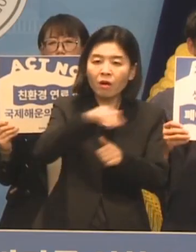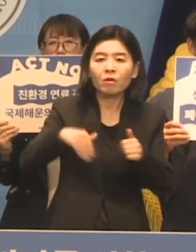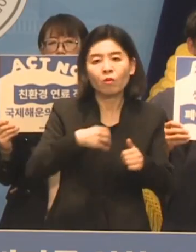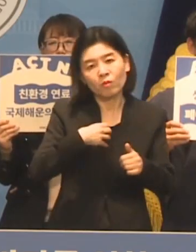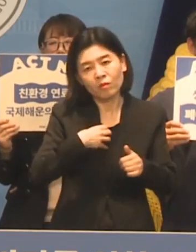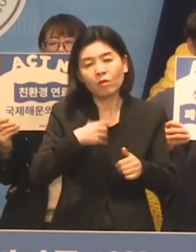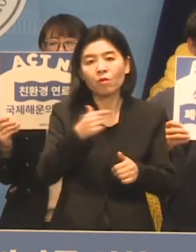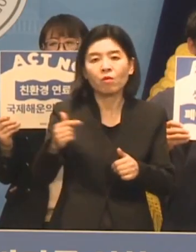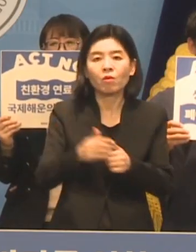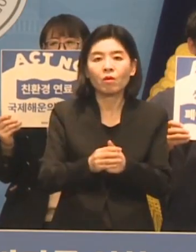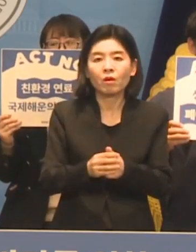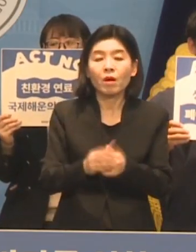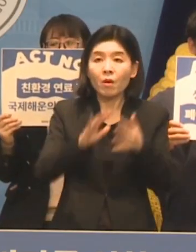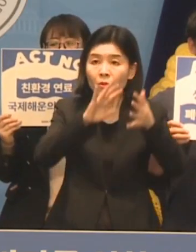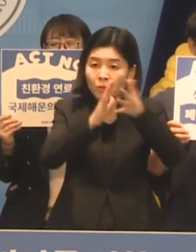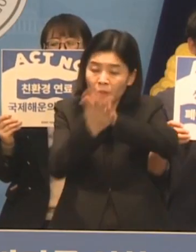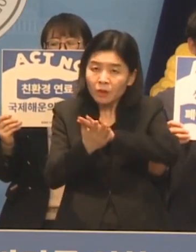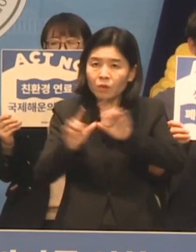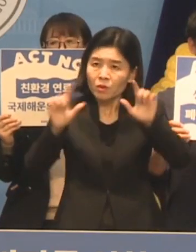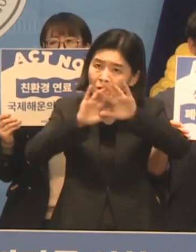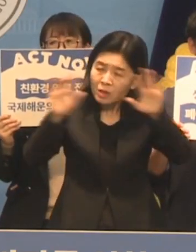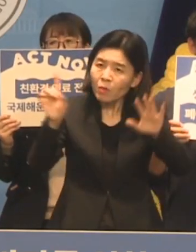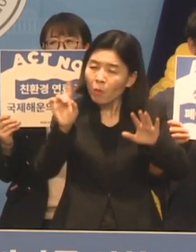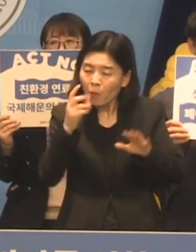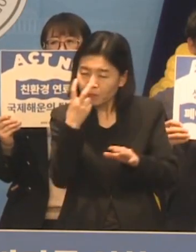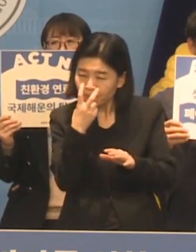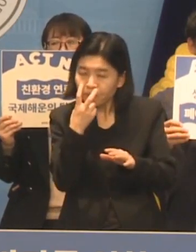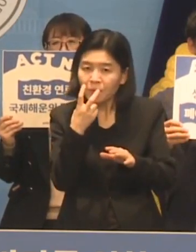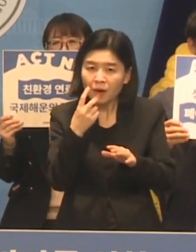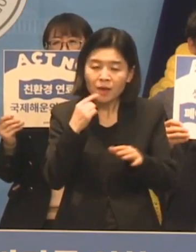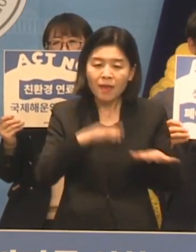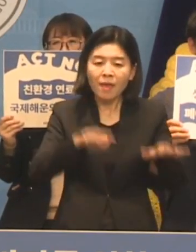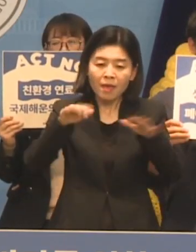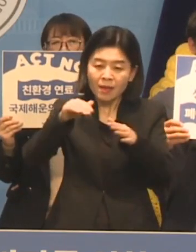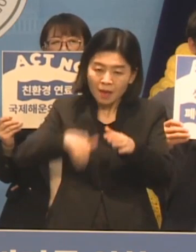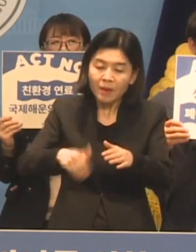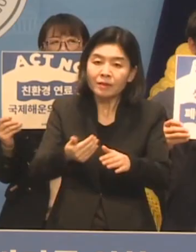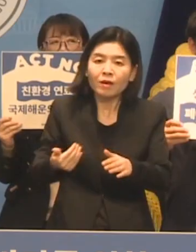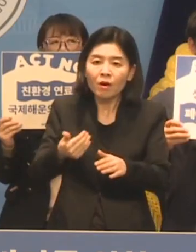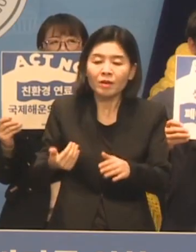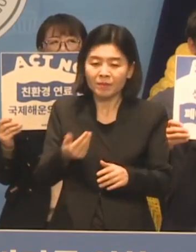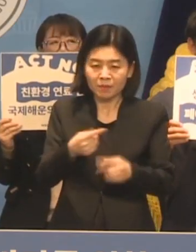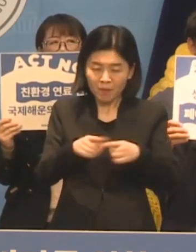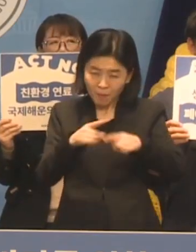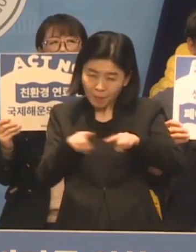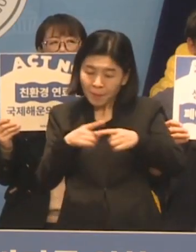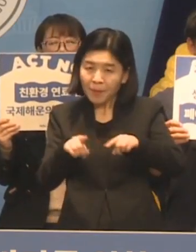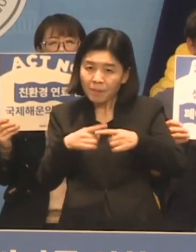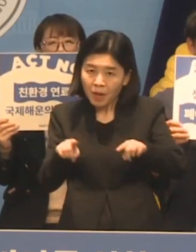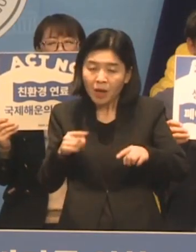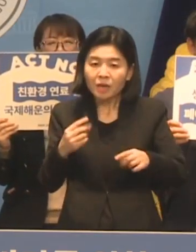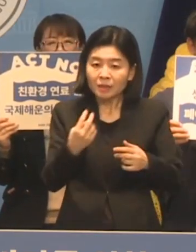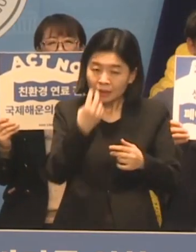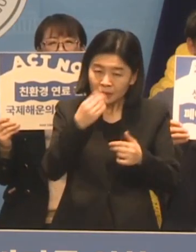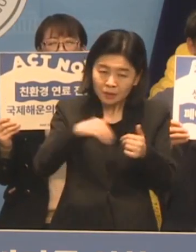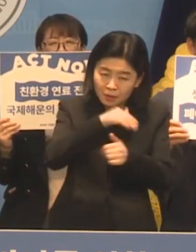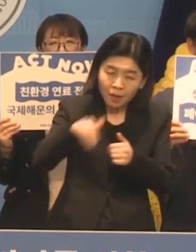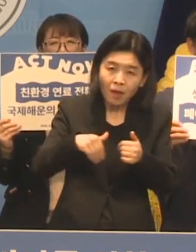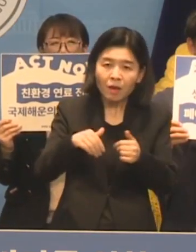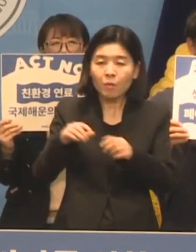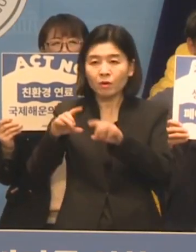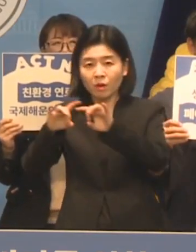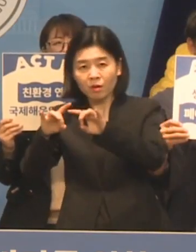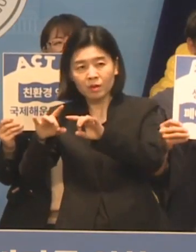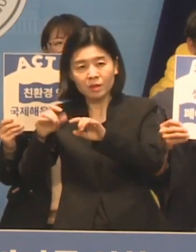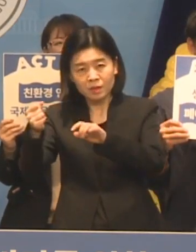생태계의 변화를 모니터링하고 해양 공간 개발에 대해 철저한 사전 영향평가 제도를 도입하여 생태와 재생에너지가 공존할